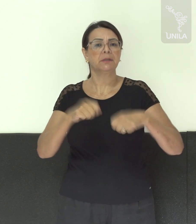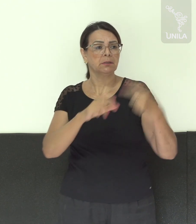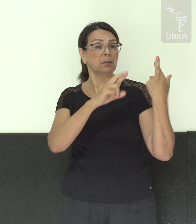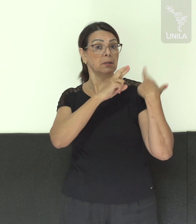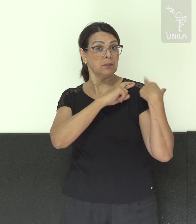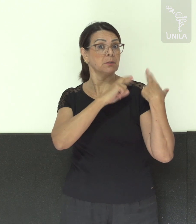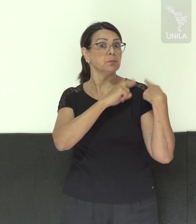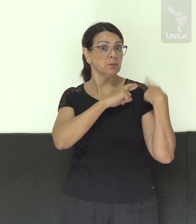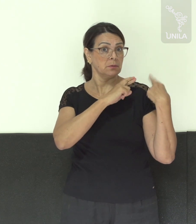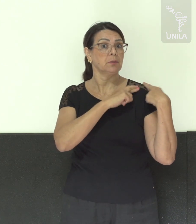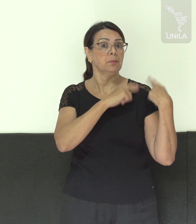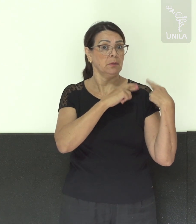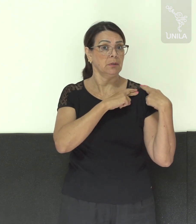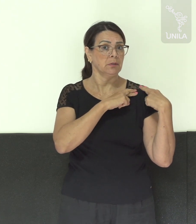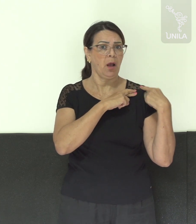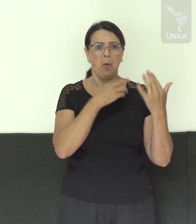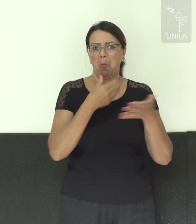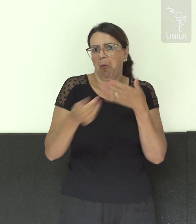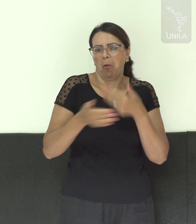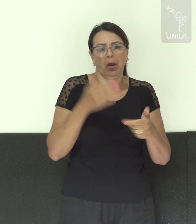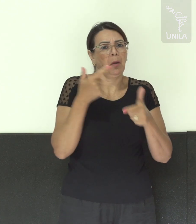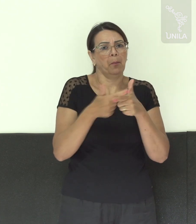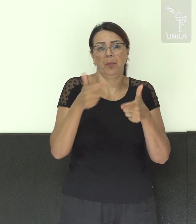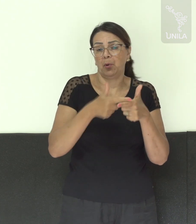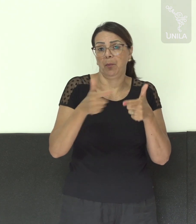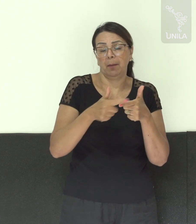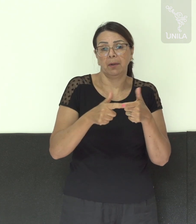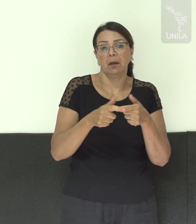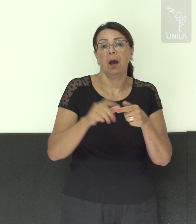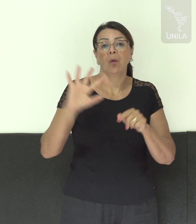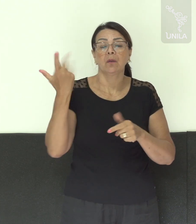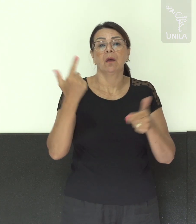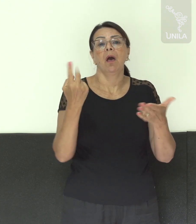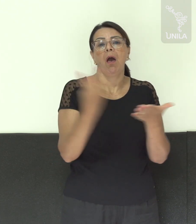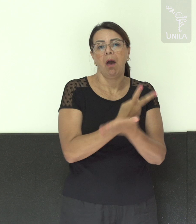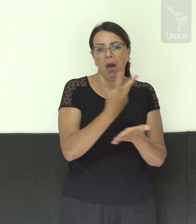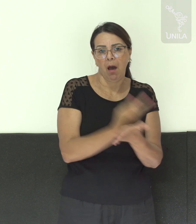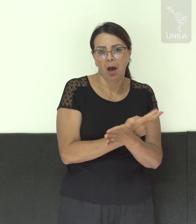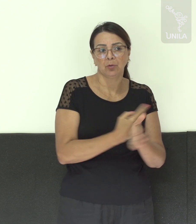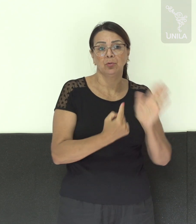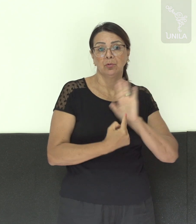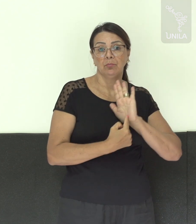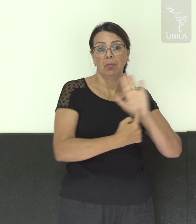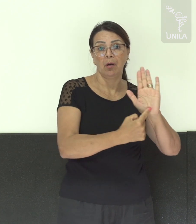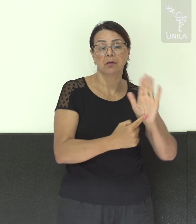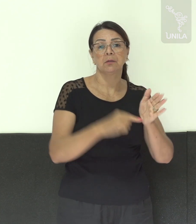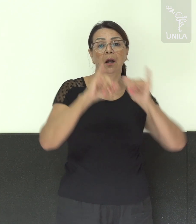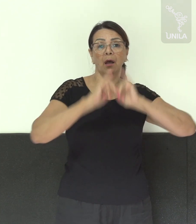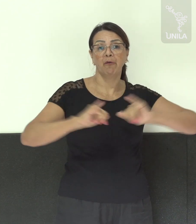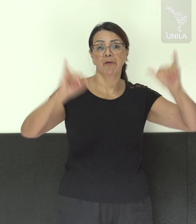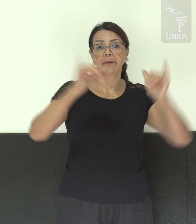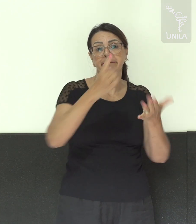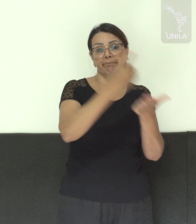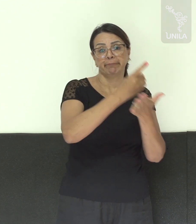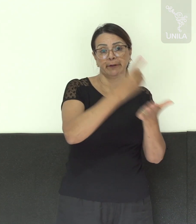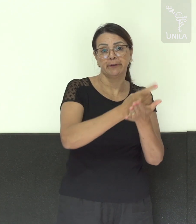sanções decorrentes de qualquer inconformidade das informações apresentadas nas